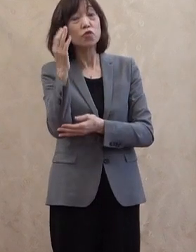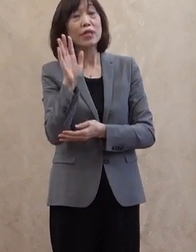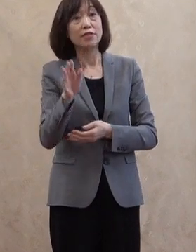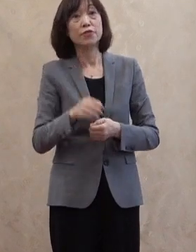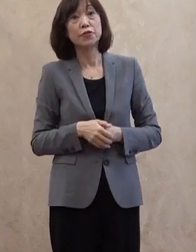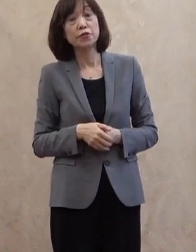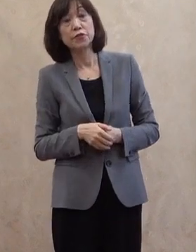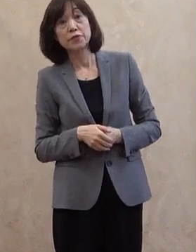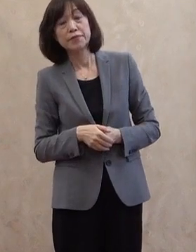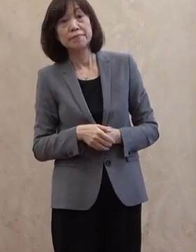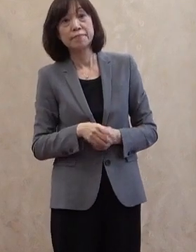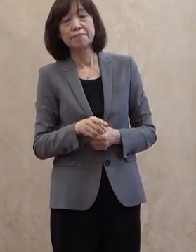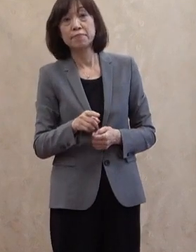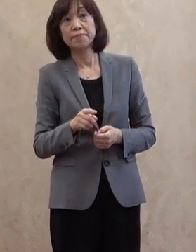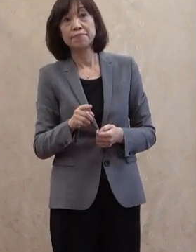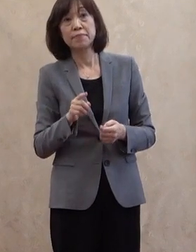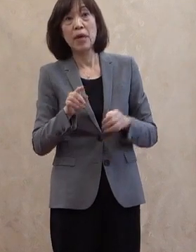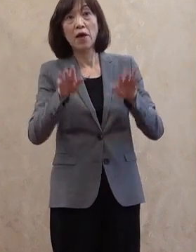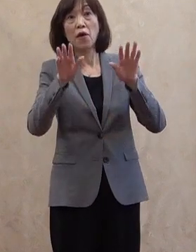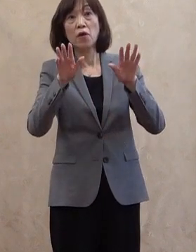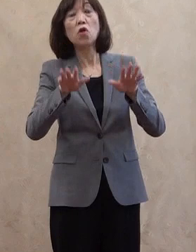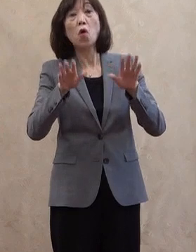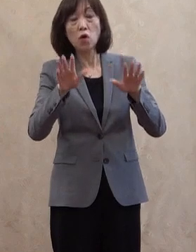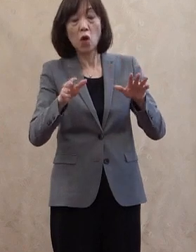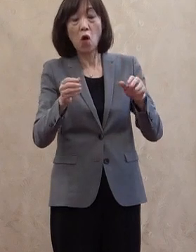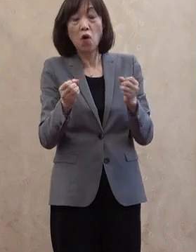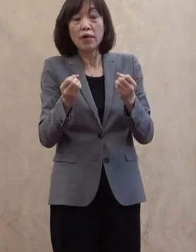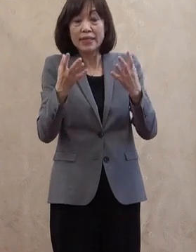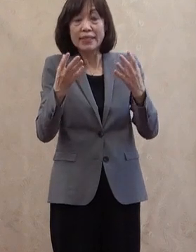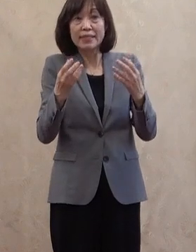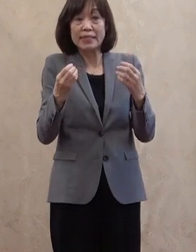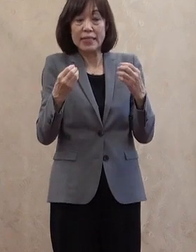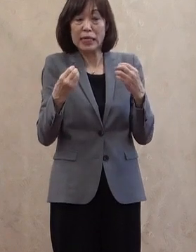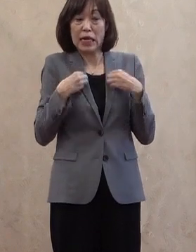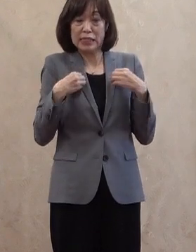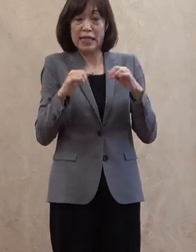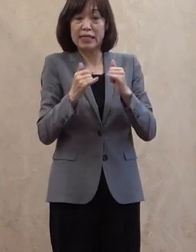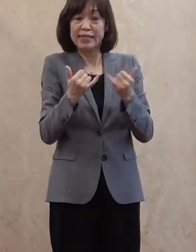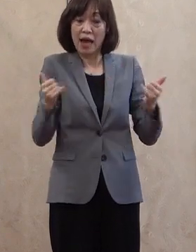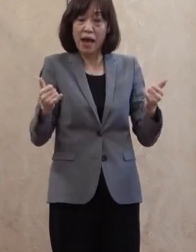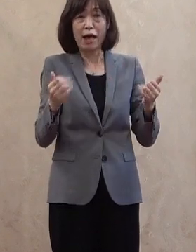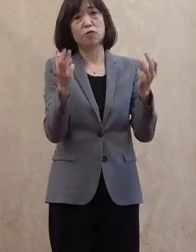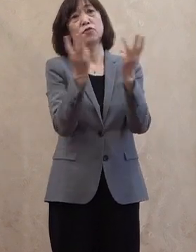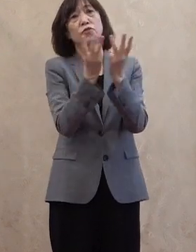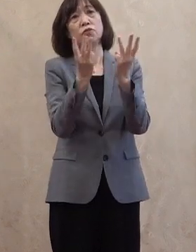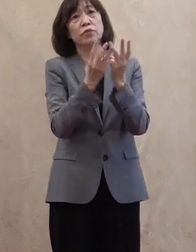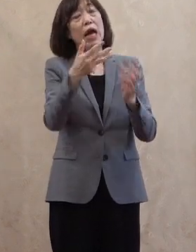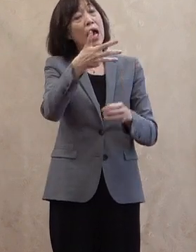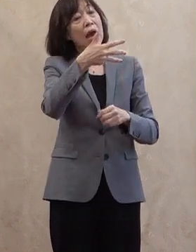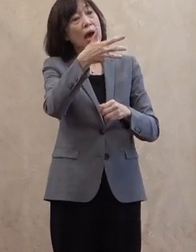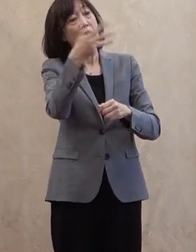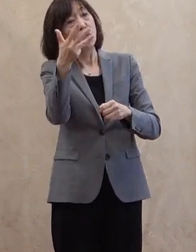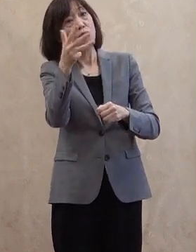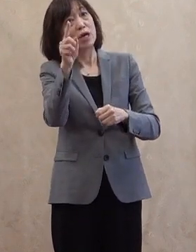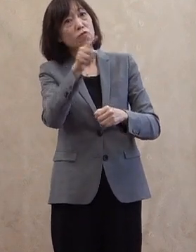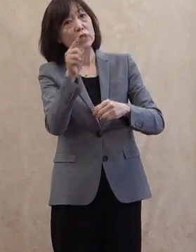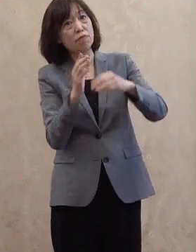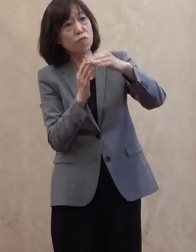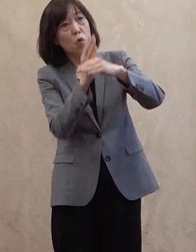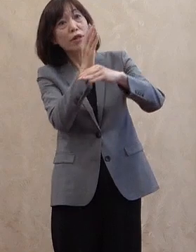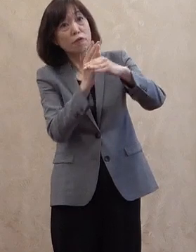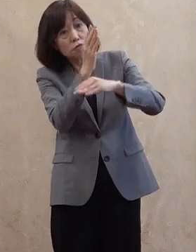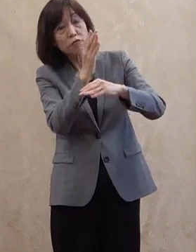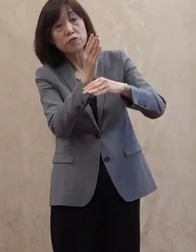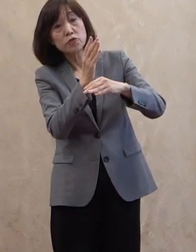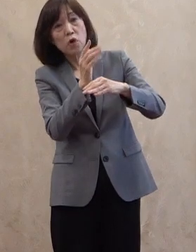すみません、一部報道で、今日の新規感染者が800人強という、数字が出ているんですけども、これ今の